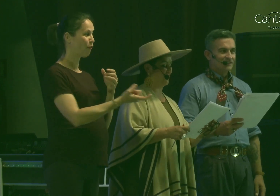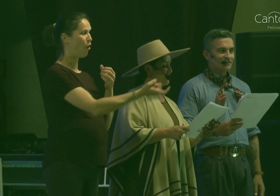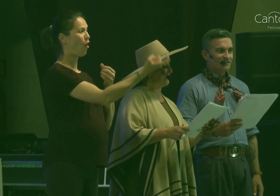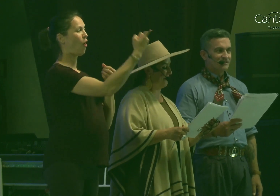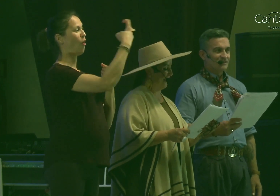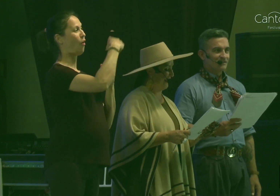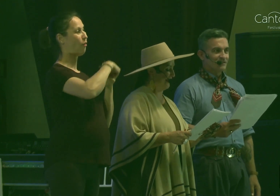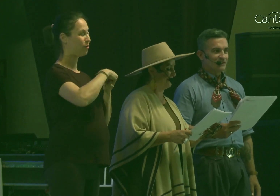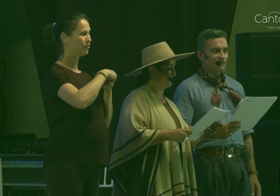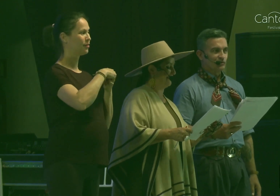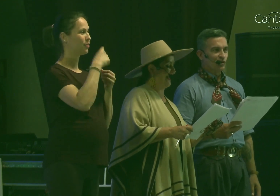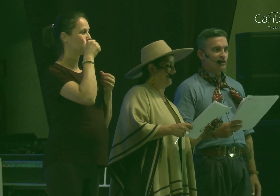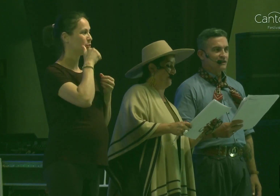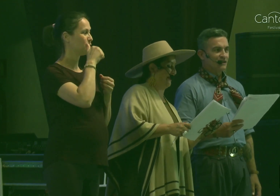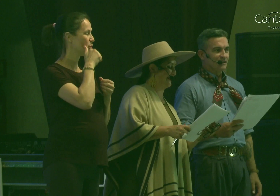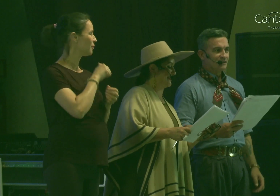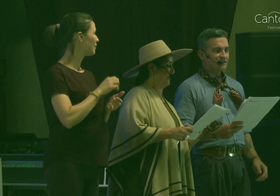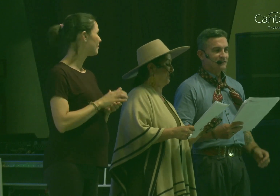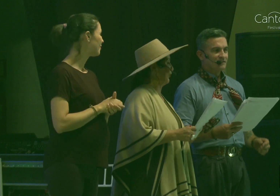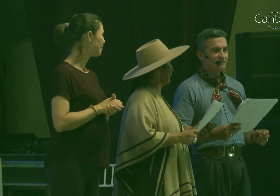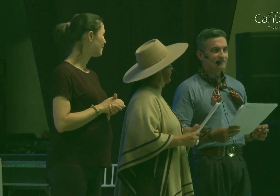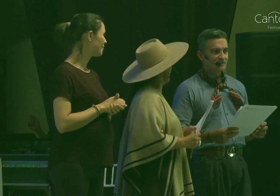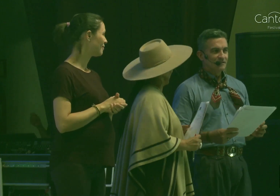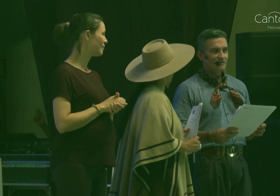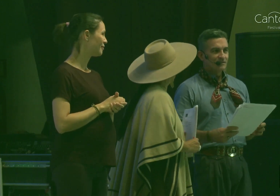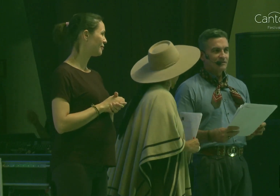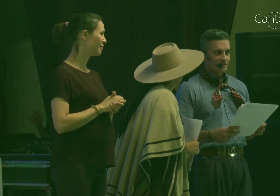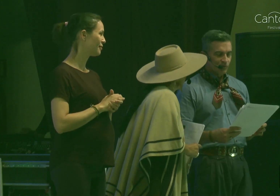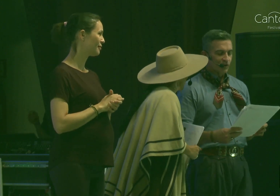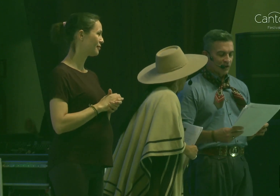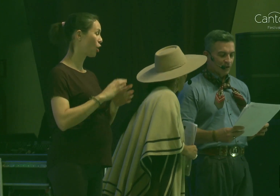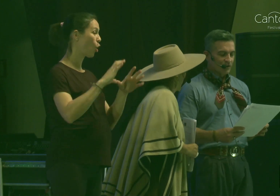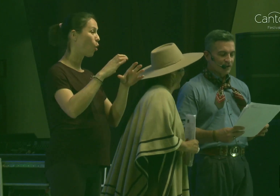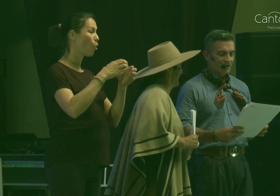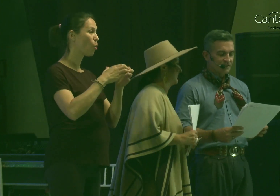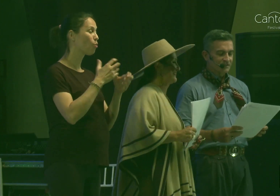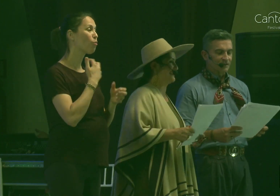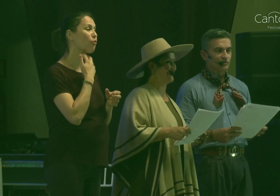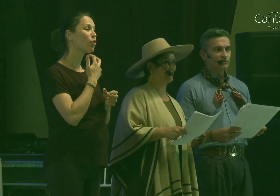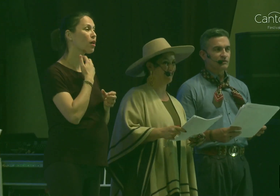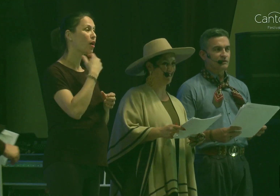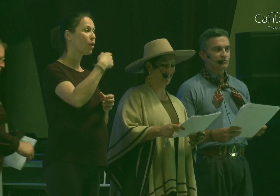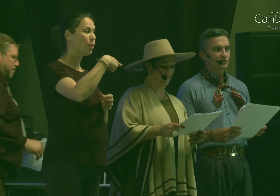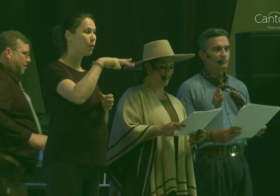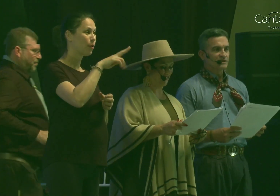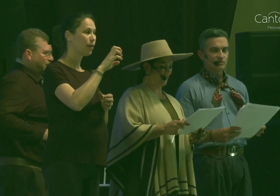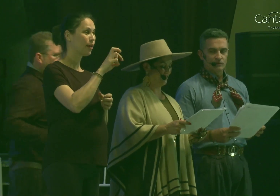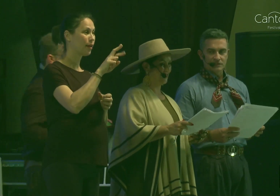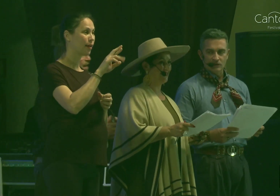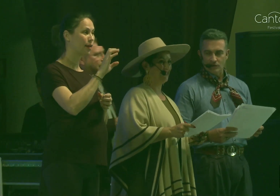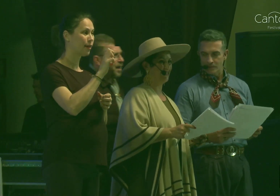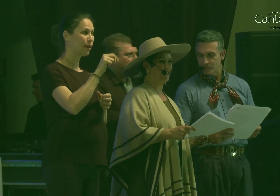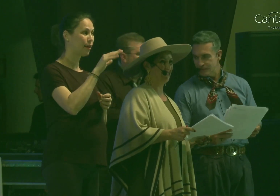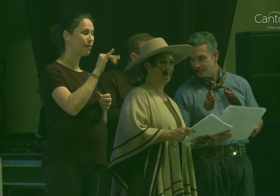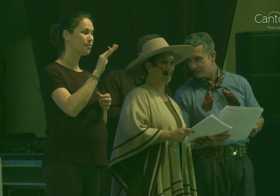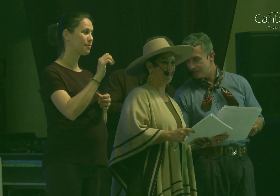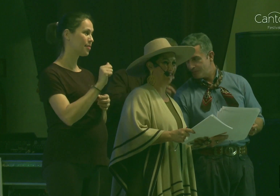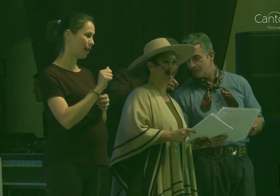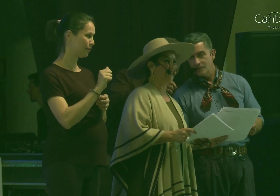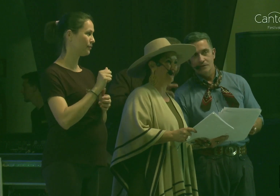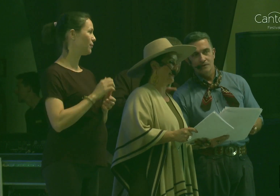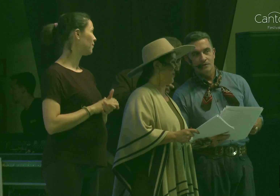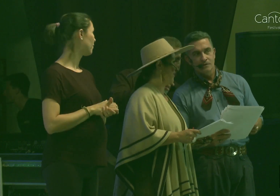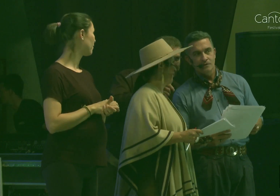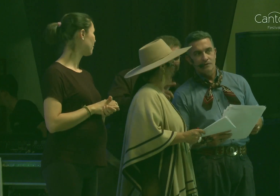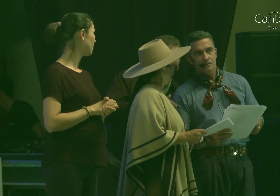esse chamamê na interpretação do grupo Vocal Querência, Vocal Zeca. Querência. Todo o pessoal aí da obra, por gentileza. O